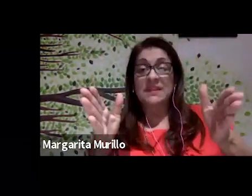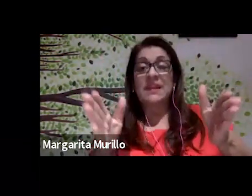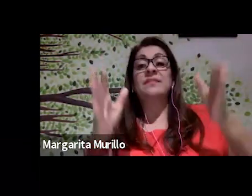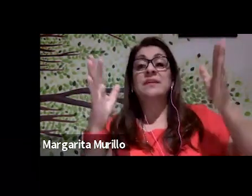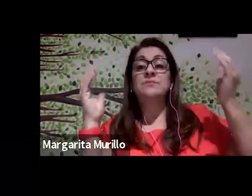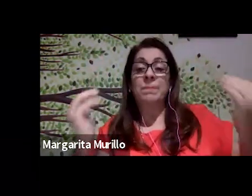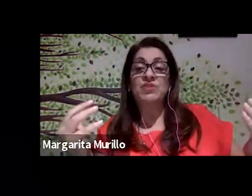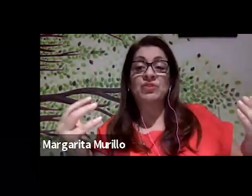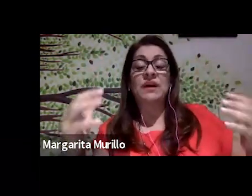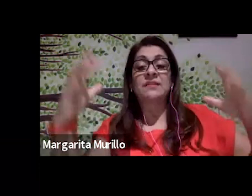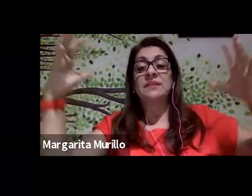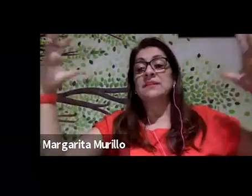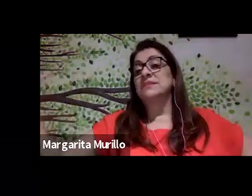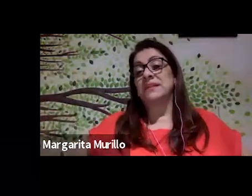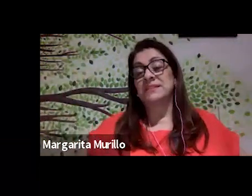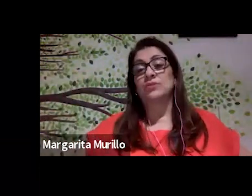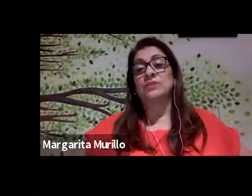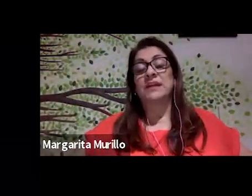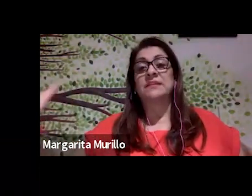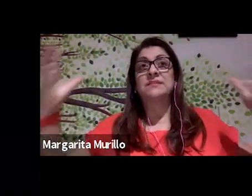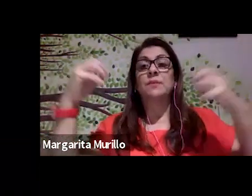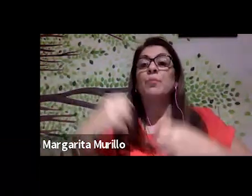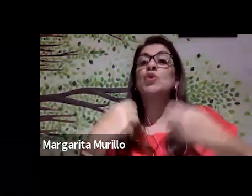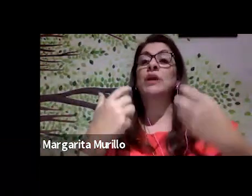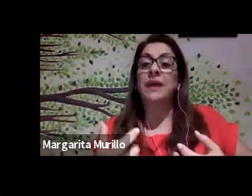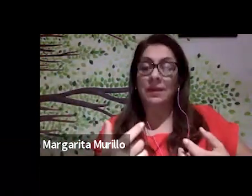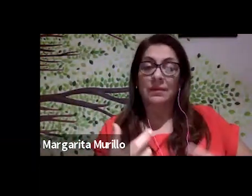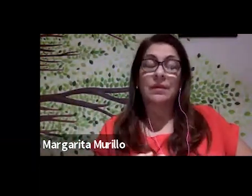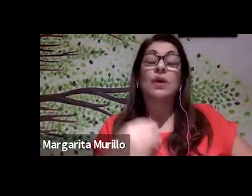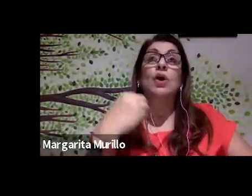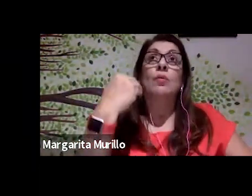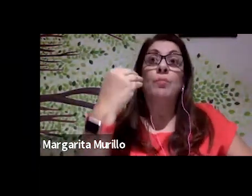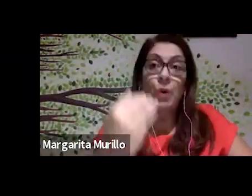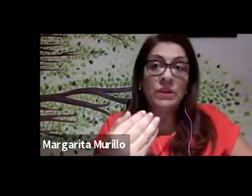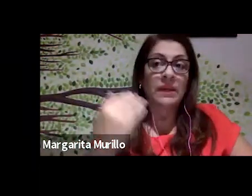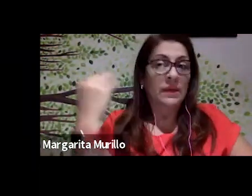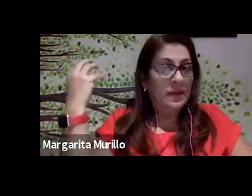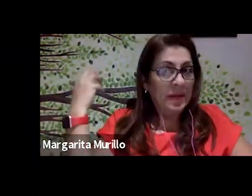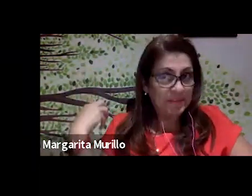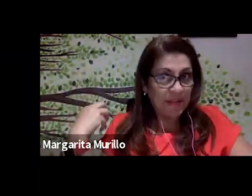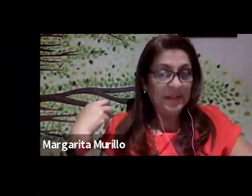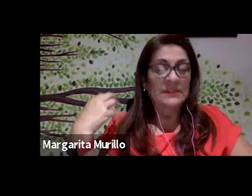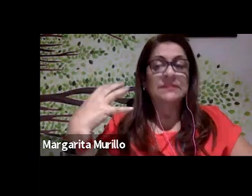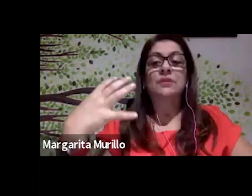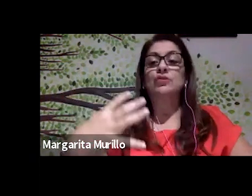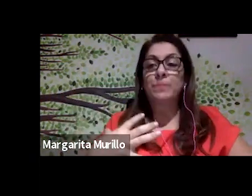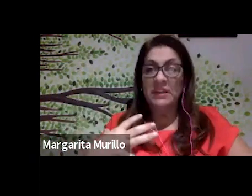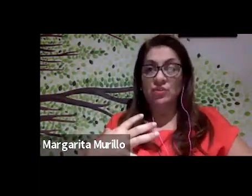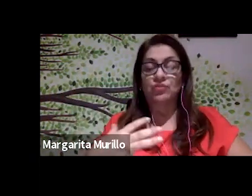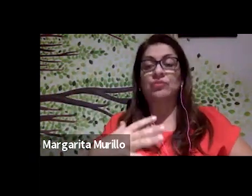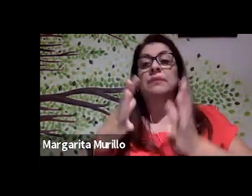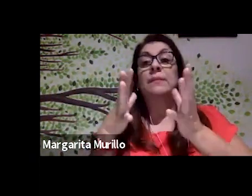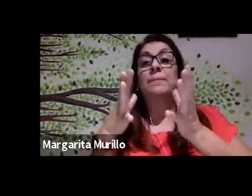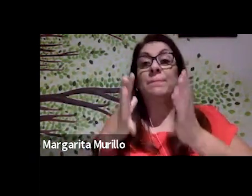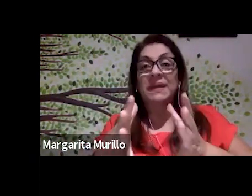penes grandes pechos grandes traseros grandes por qué porque las nalgas los